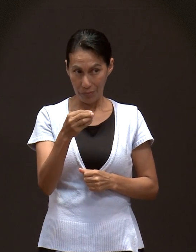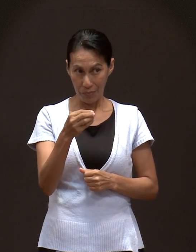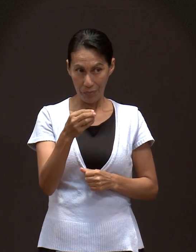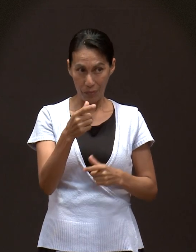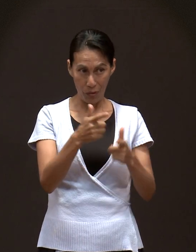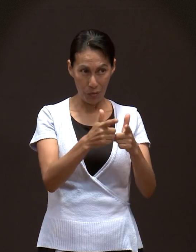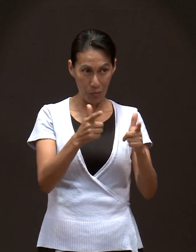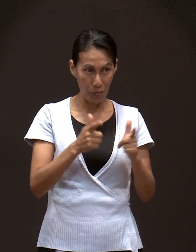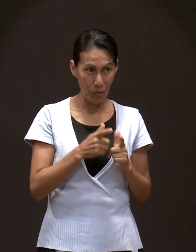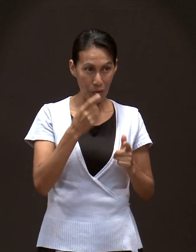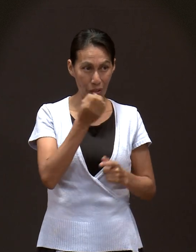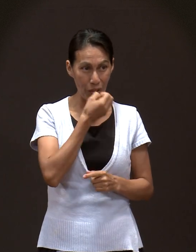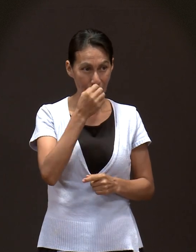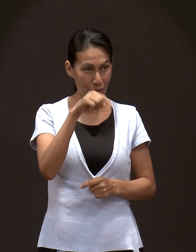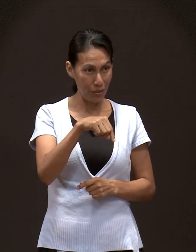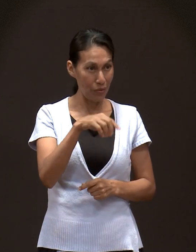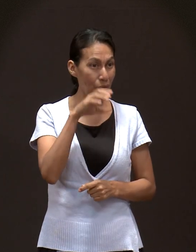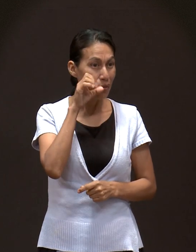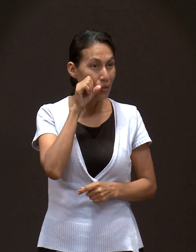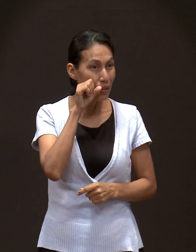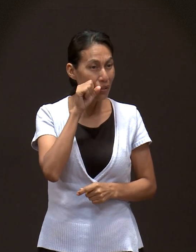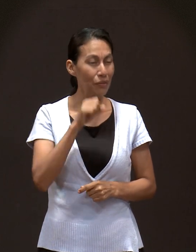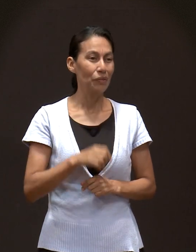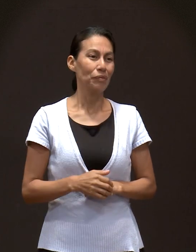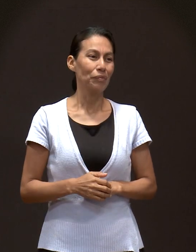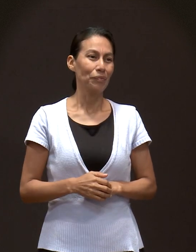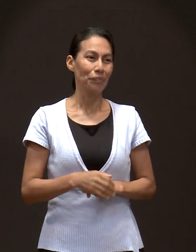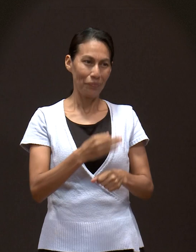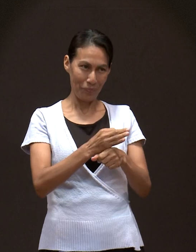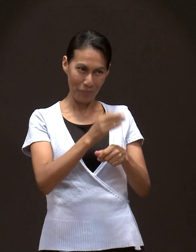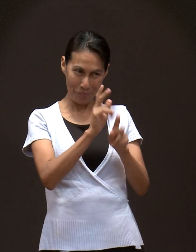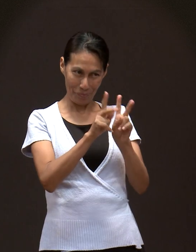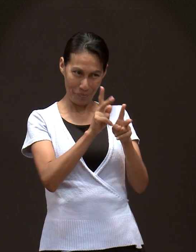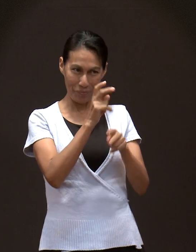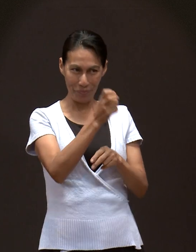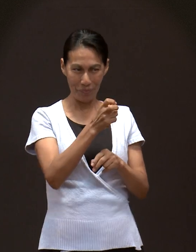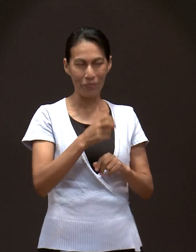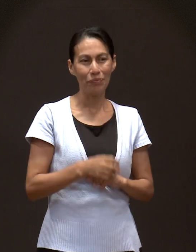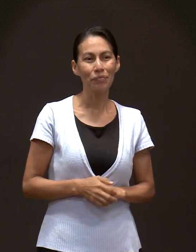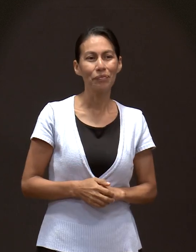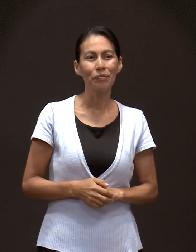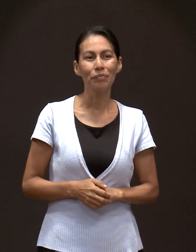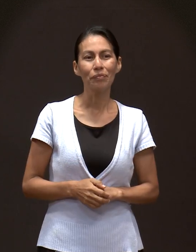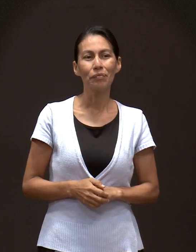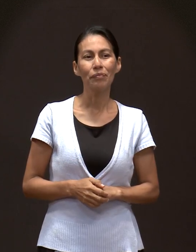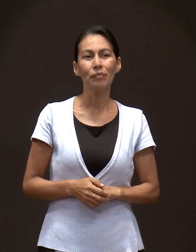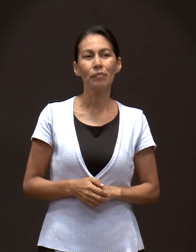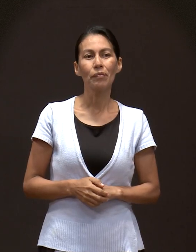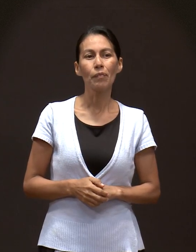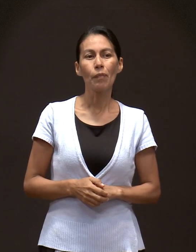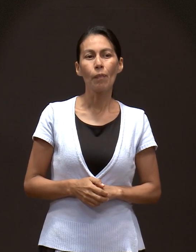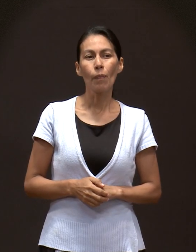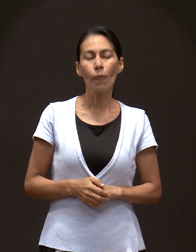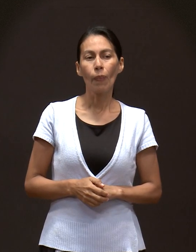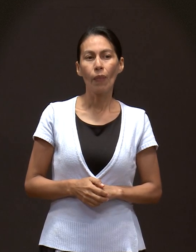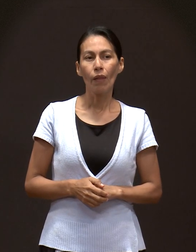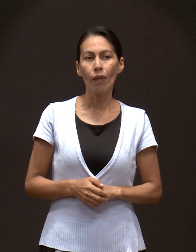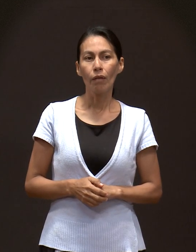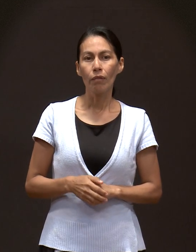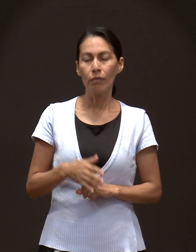coordinador general del Bando de Oración aquí en la Universidad de Montemorelos. Ahorita vamos a hablar un poquito más de eso.